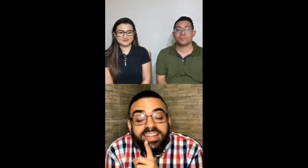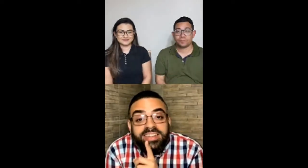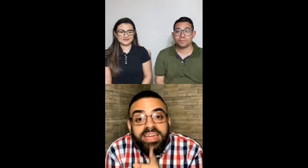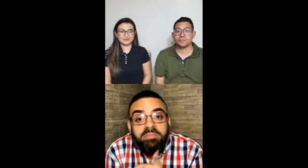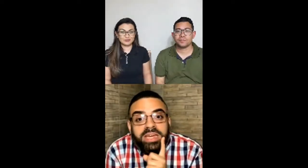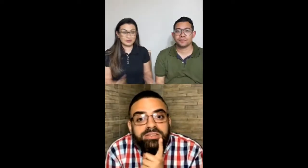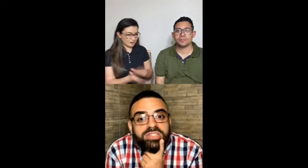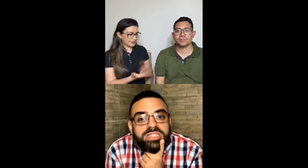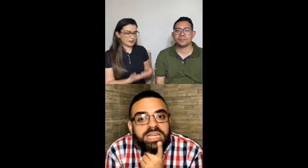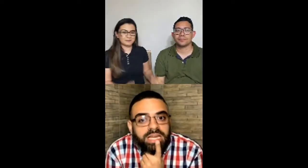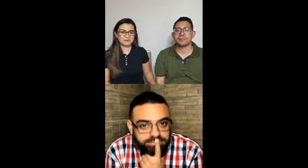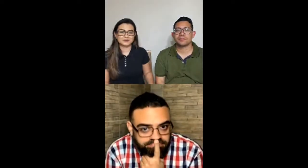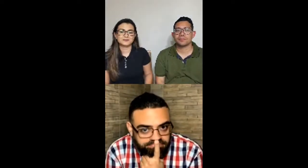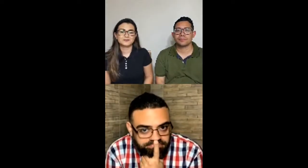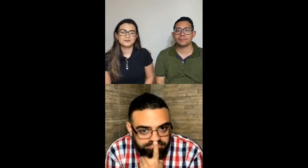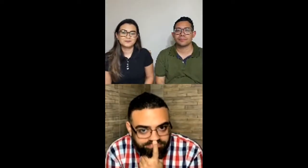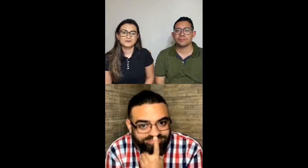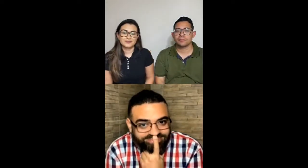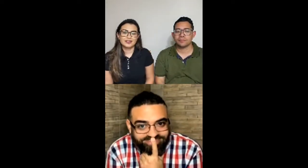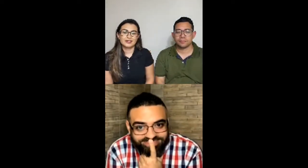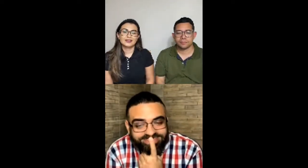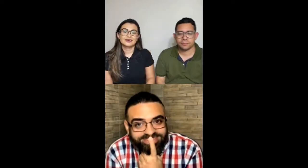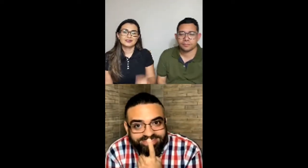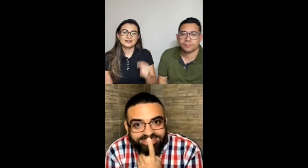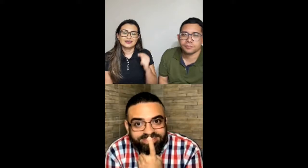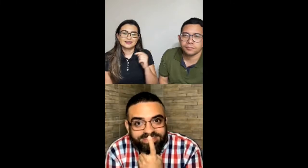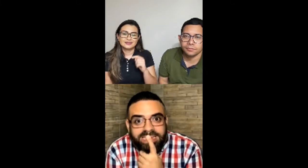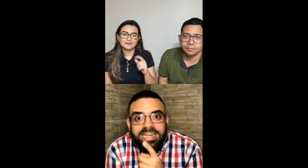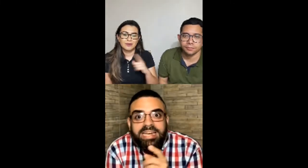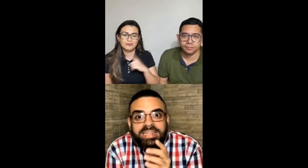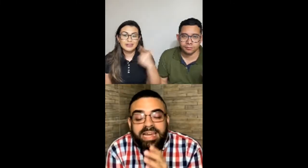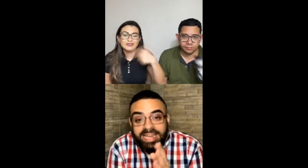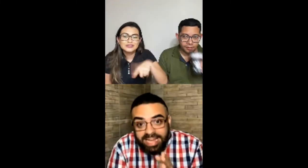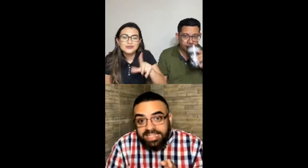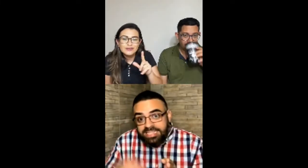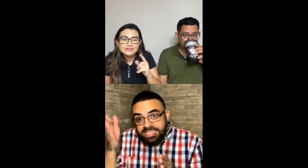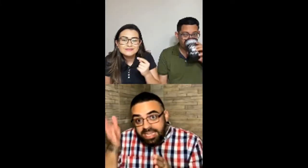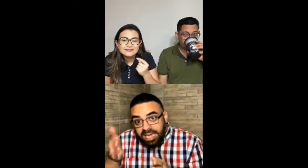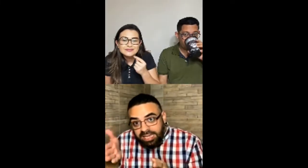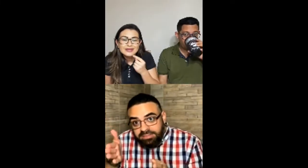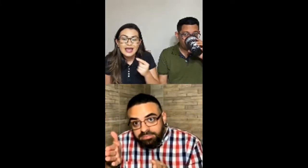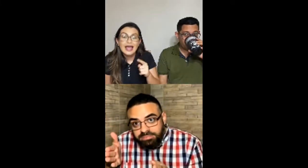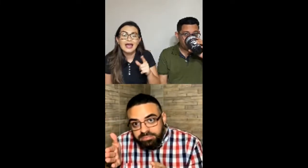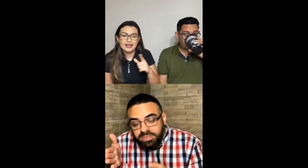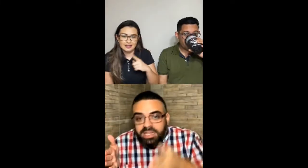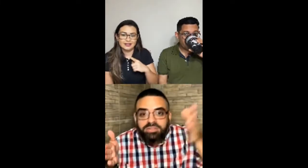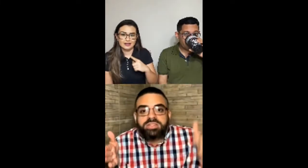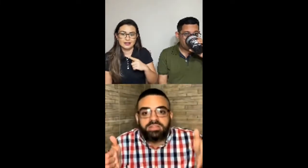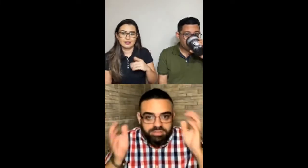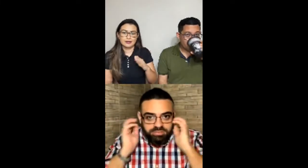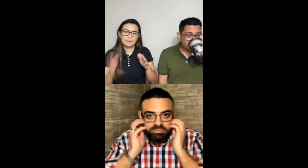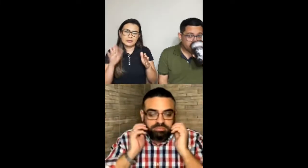Carla perguntou quantos surdos cristãos tem na Tailândia. Tem menos de 100.